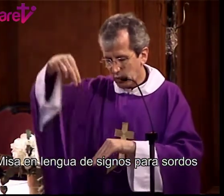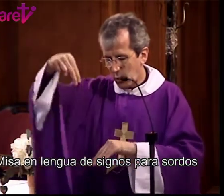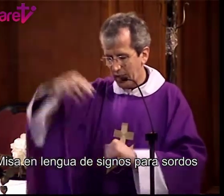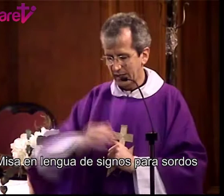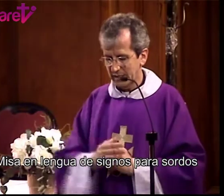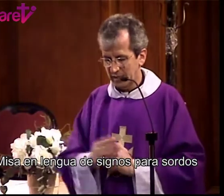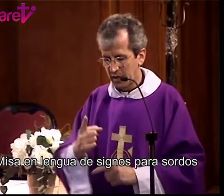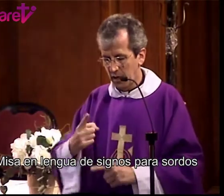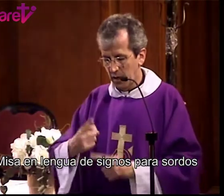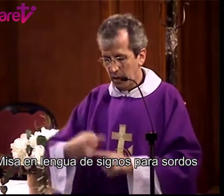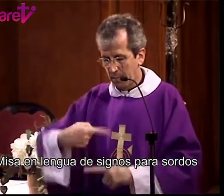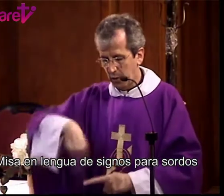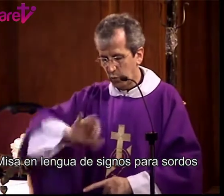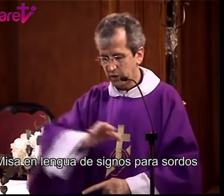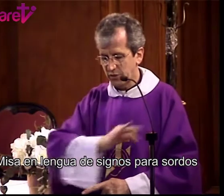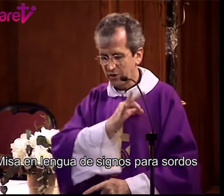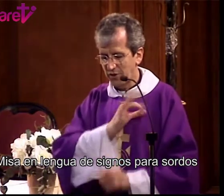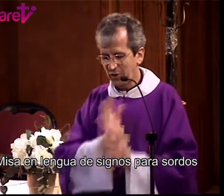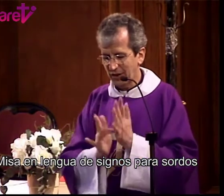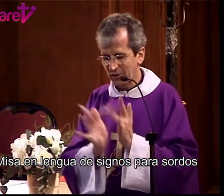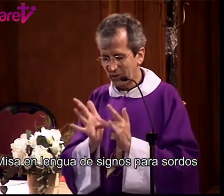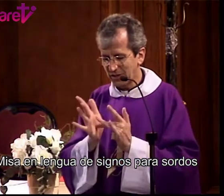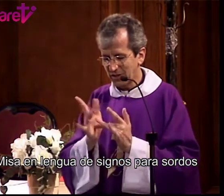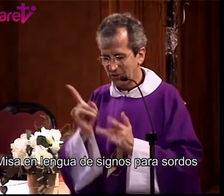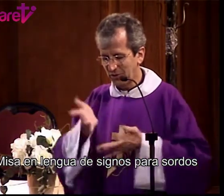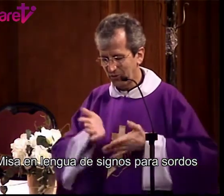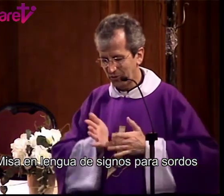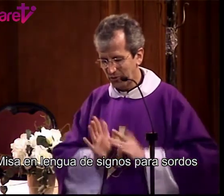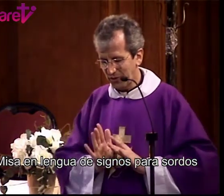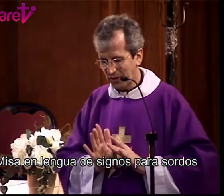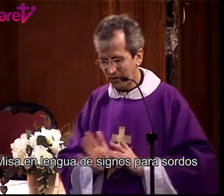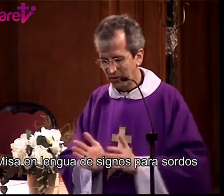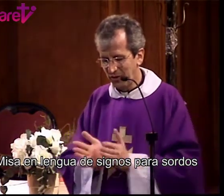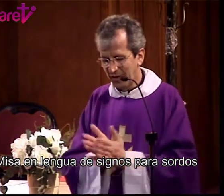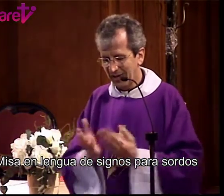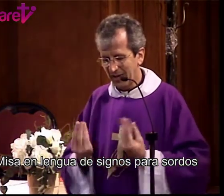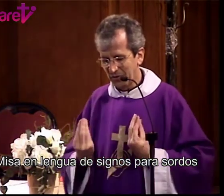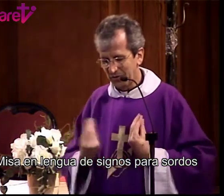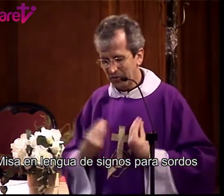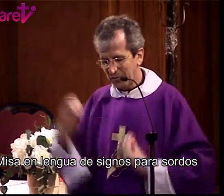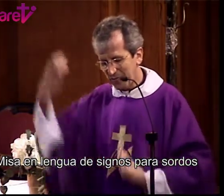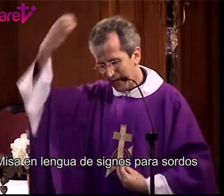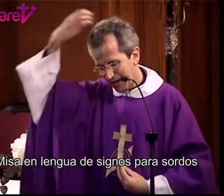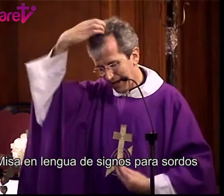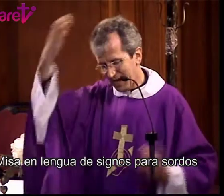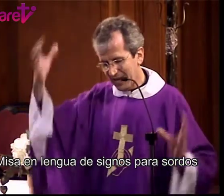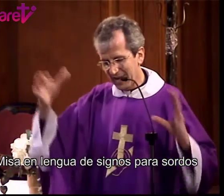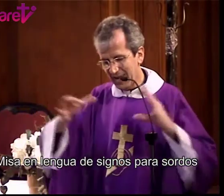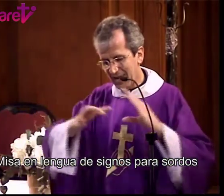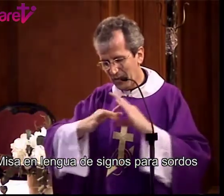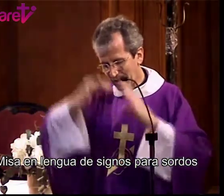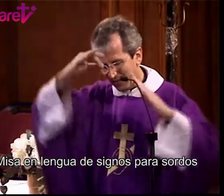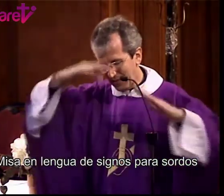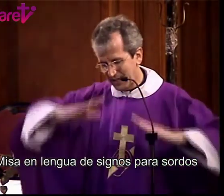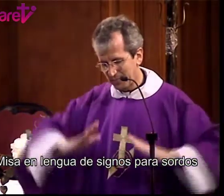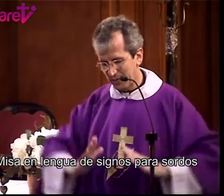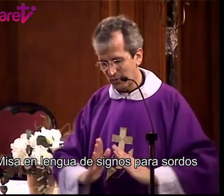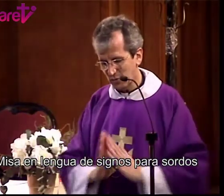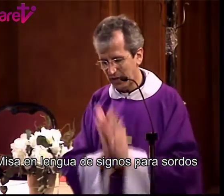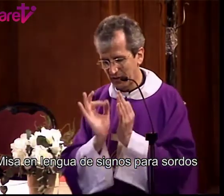pascuales. Por nuestro Señor Jesucristo, tu Hijo, que contigo vive y reina en la unidad del Espíritu Santo